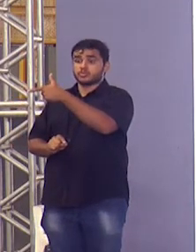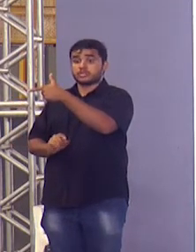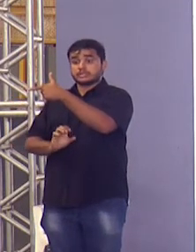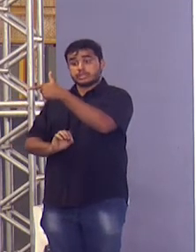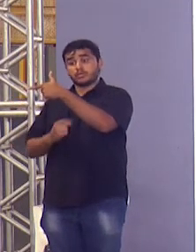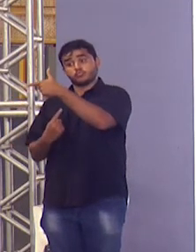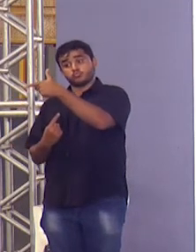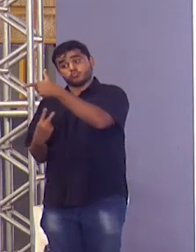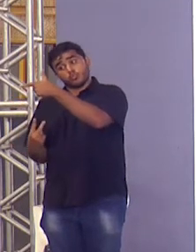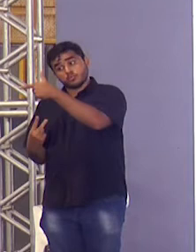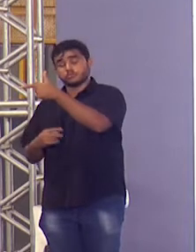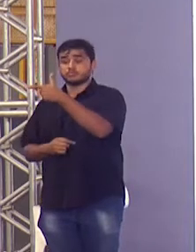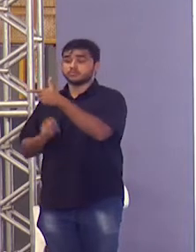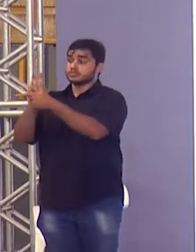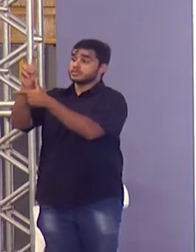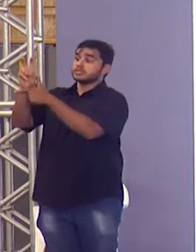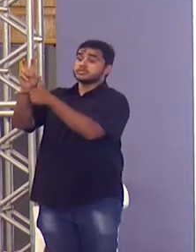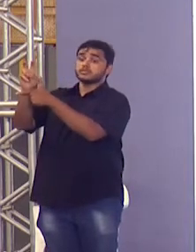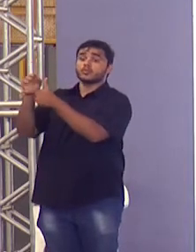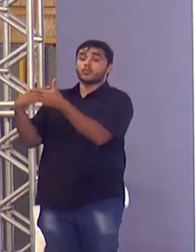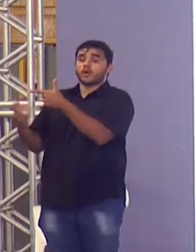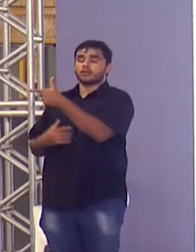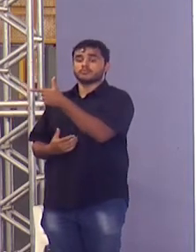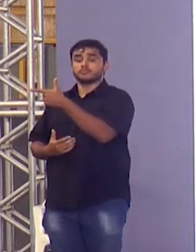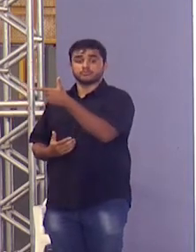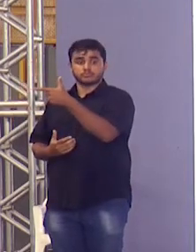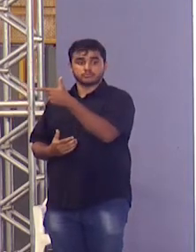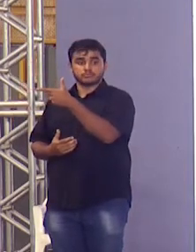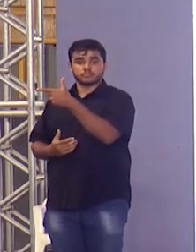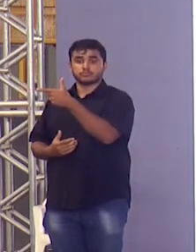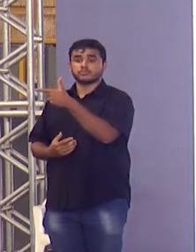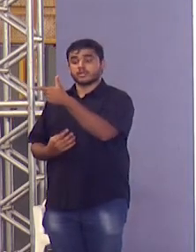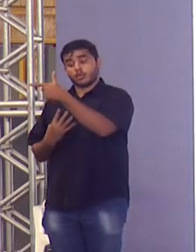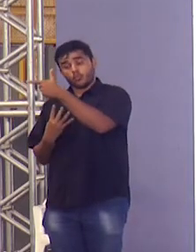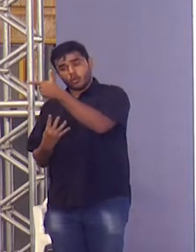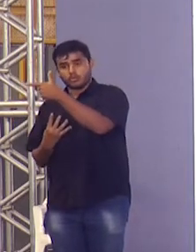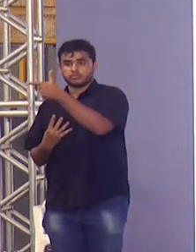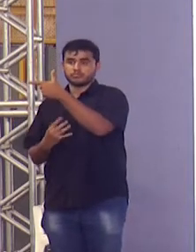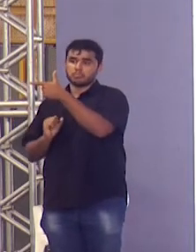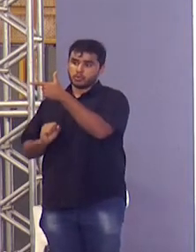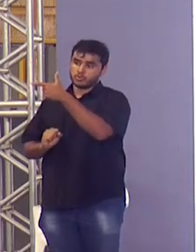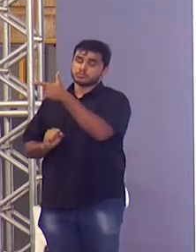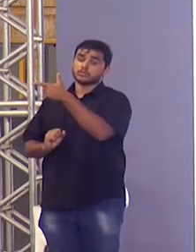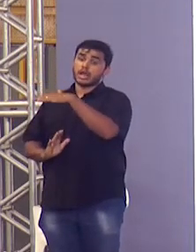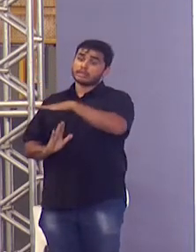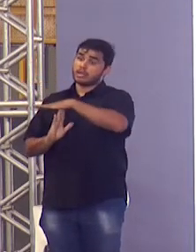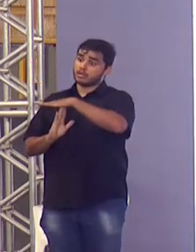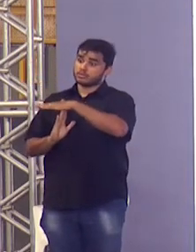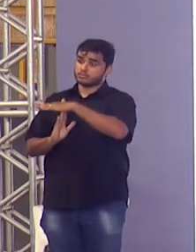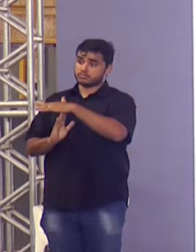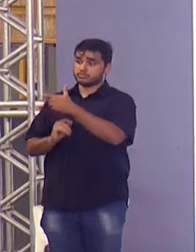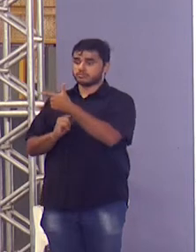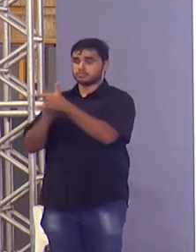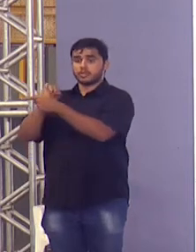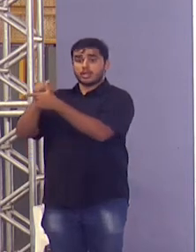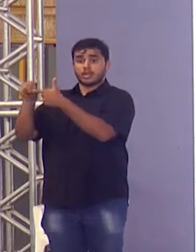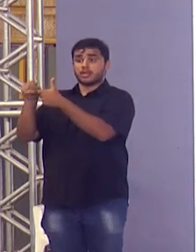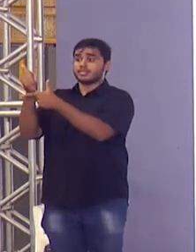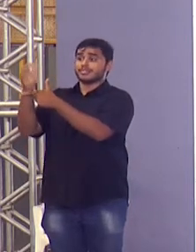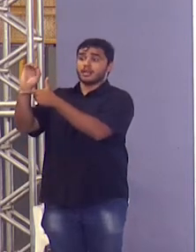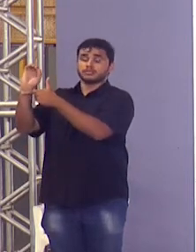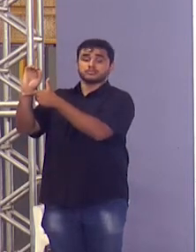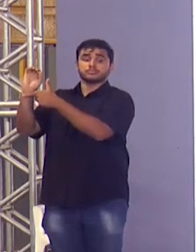eu divido por 5, qual é o maior resto possível? 4. Quando eu divido por 10, qual é o maior